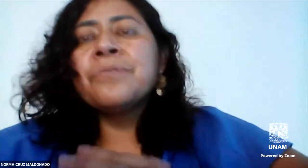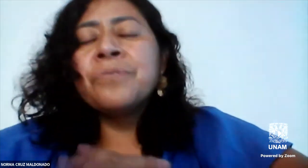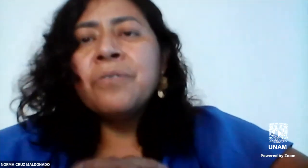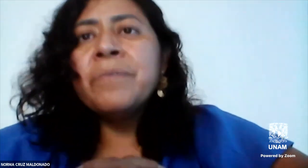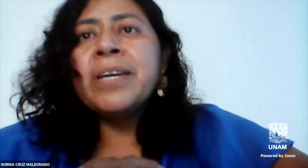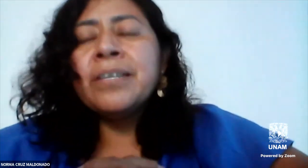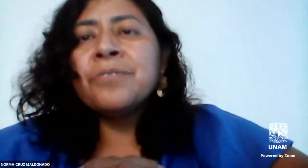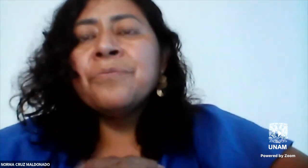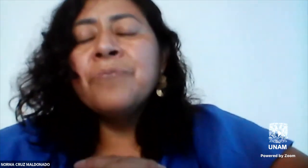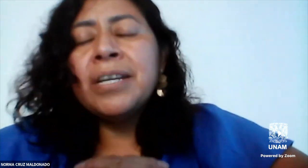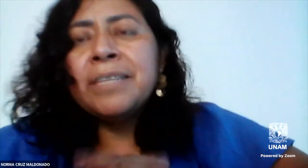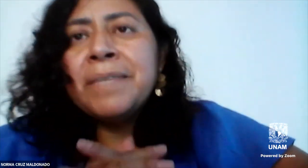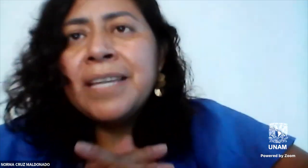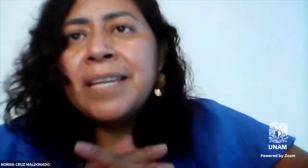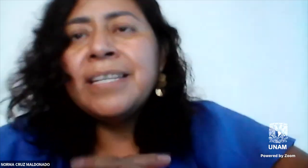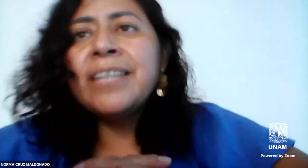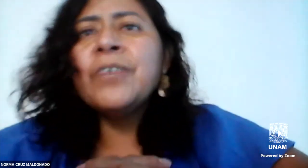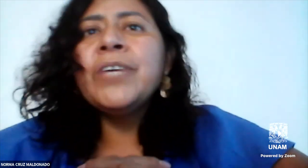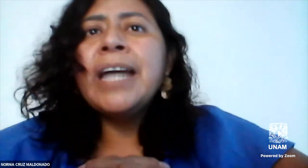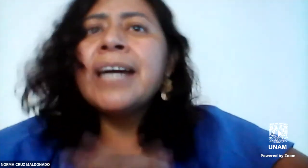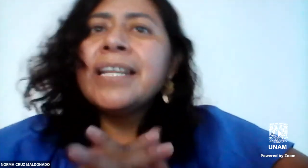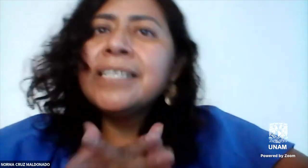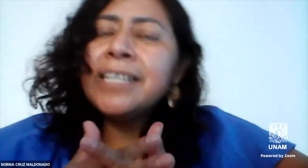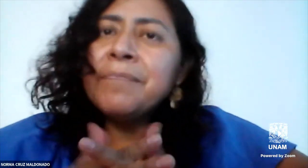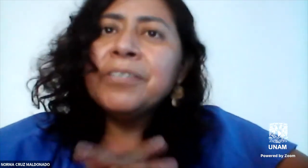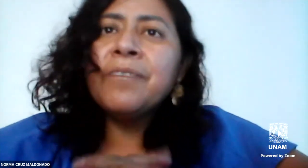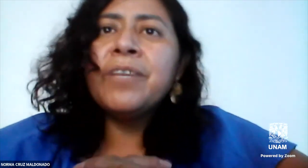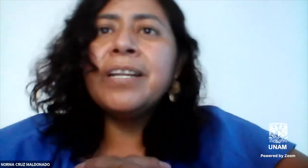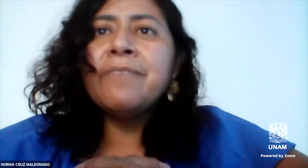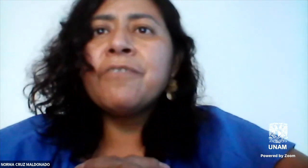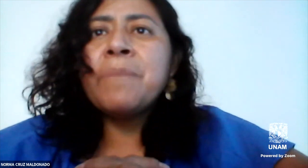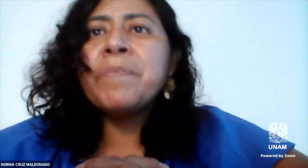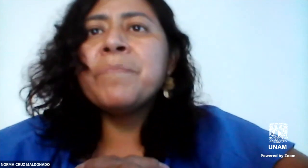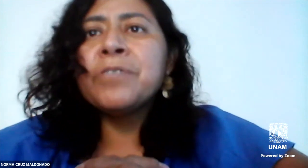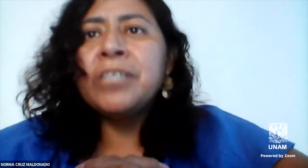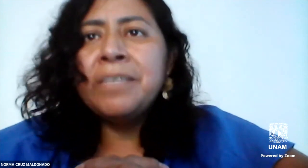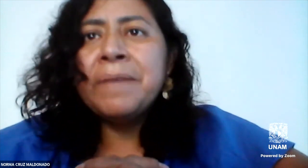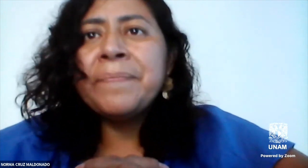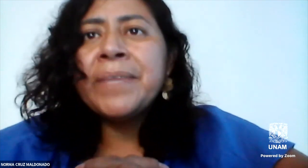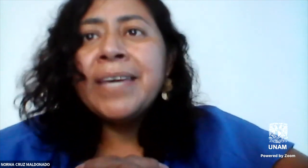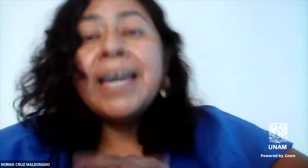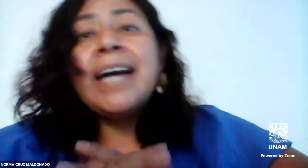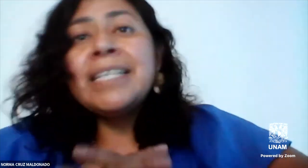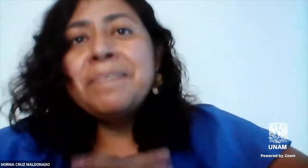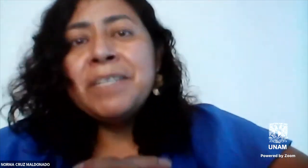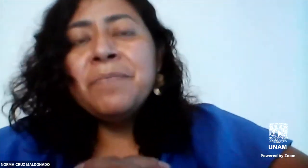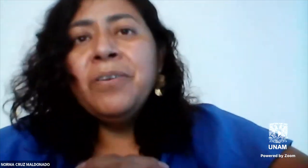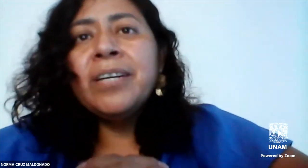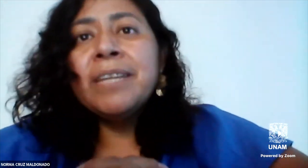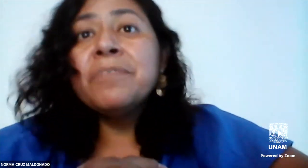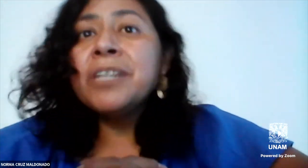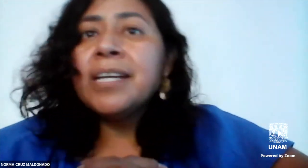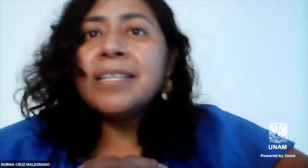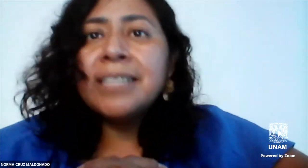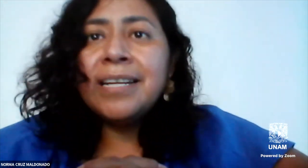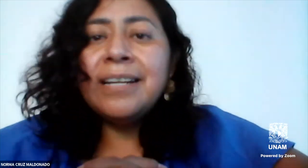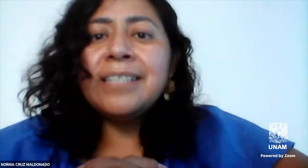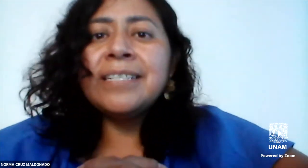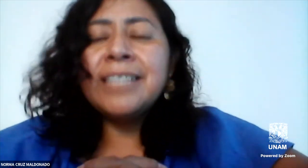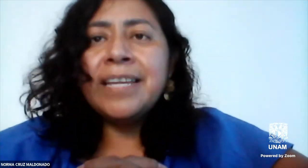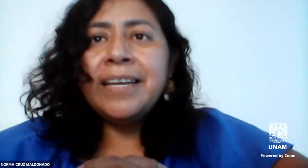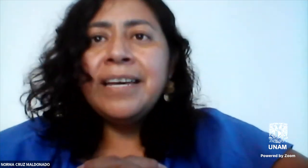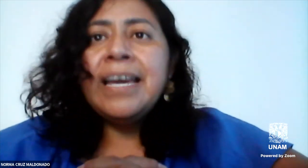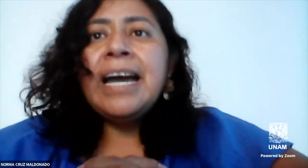comentarios sobre su actividad del día de hoy, agradeceremos que fueran en forma propositiva. Asimismo, queremos agradecer